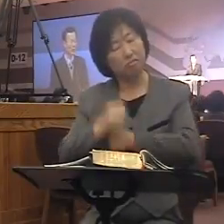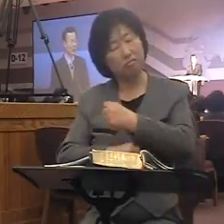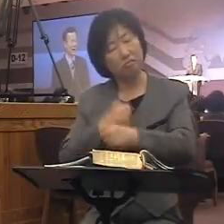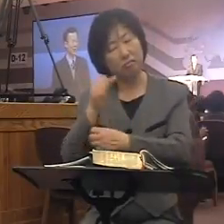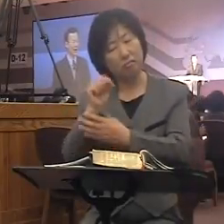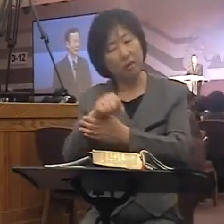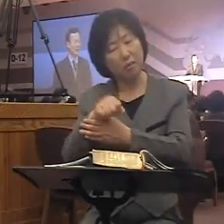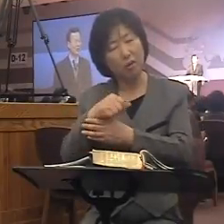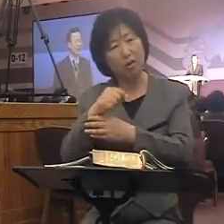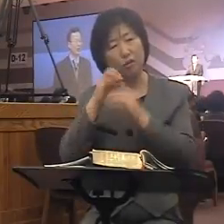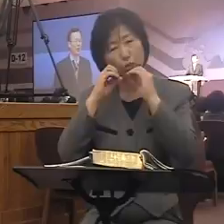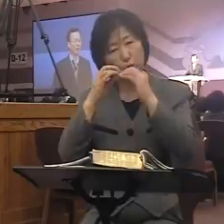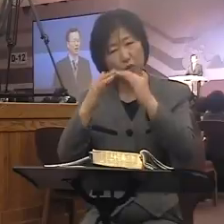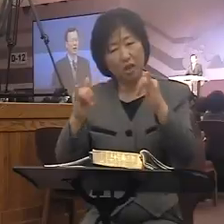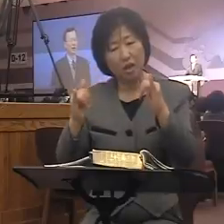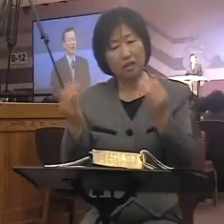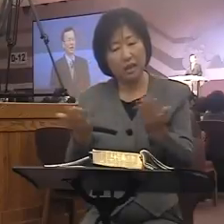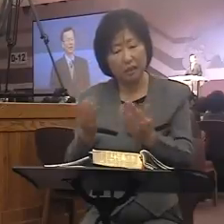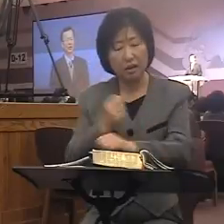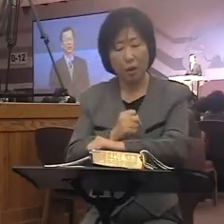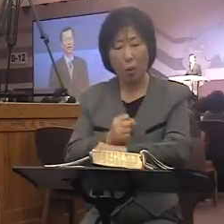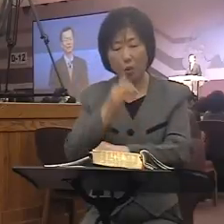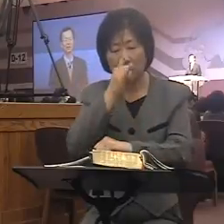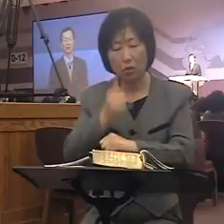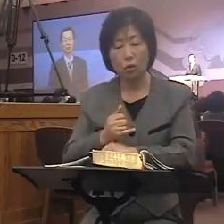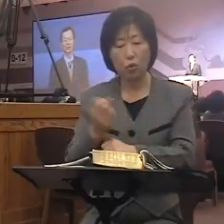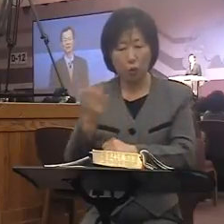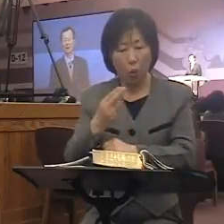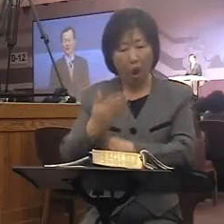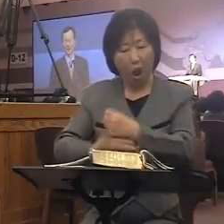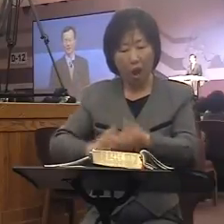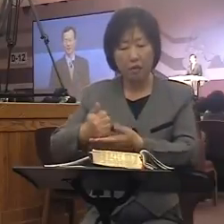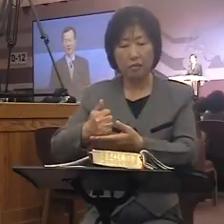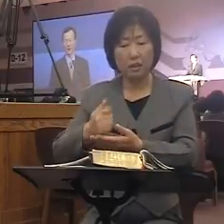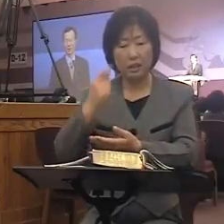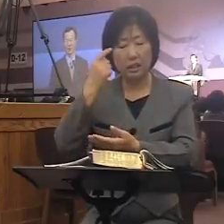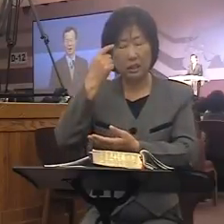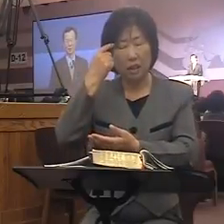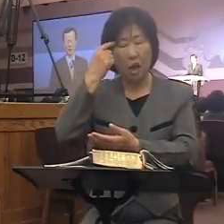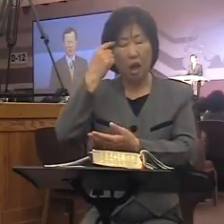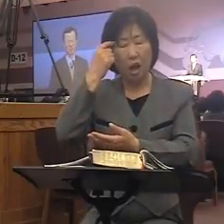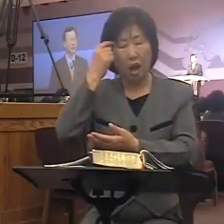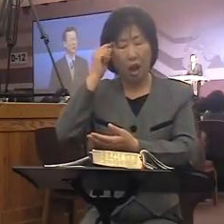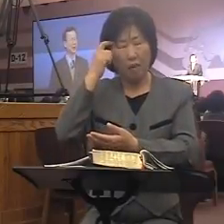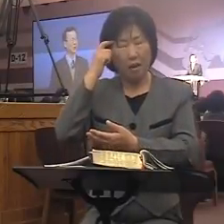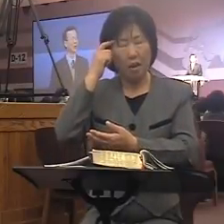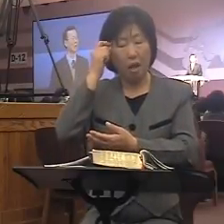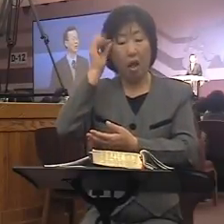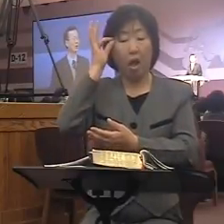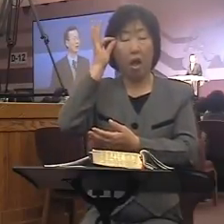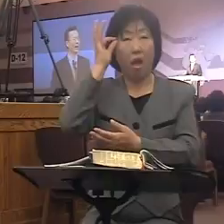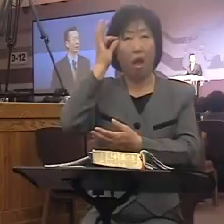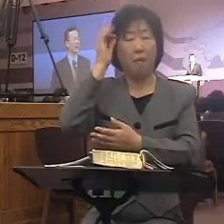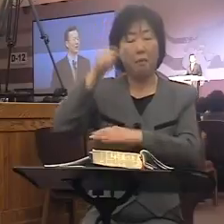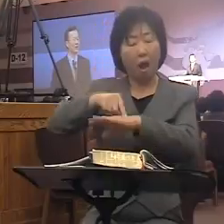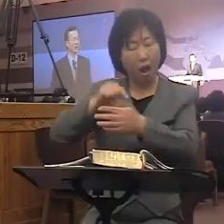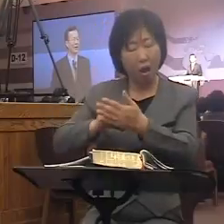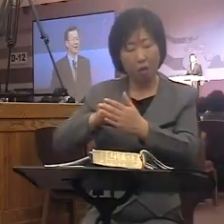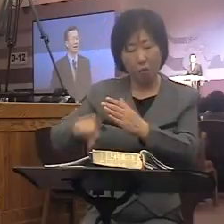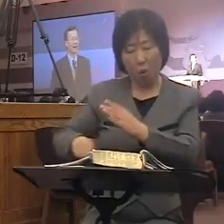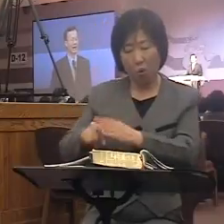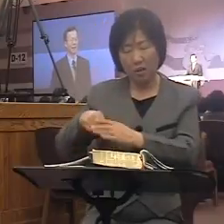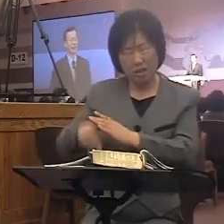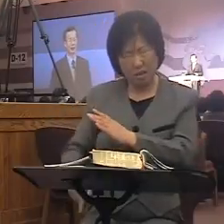있는 전도서 사역을 하고 있었고, 하나님께서 참 뜻밖의 저의 마음 깊은 곳에 저도 미처 몰랐던